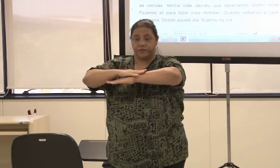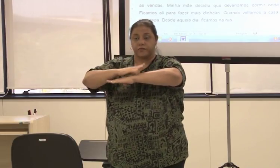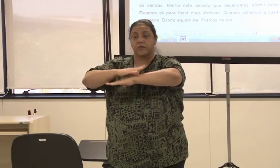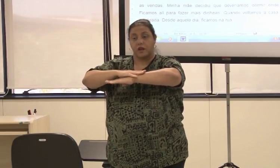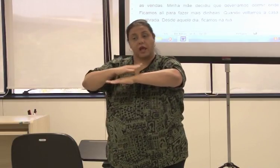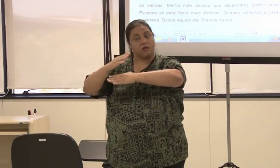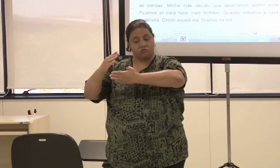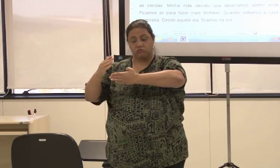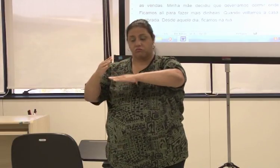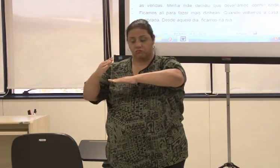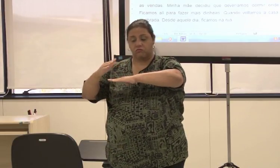É.